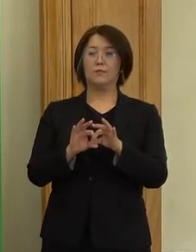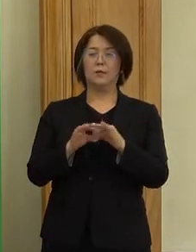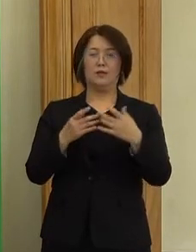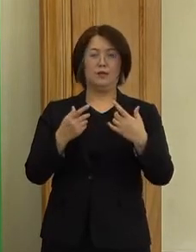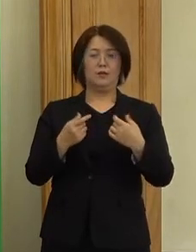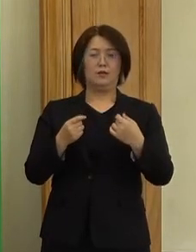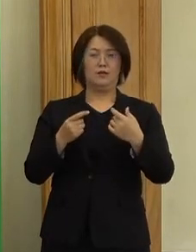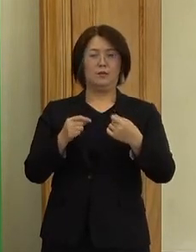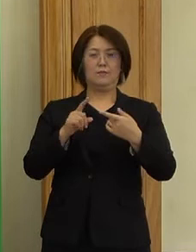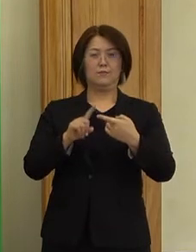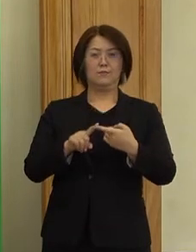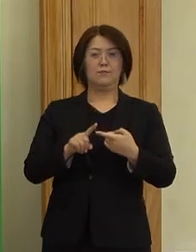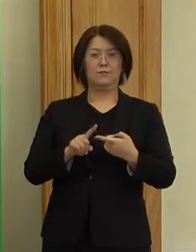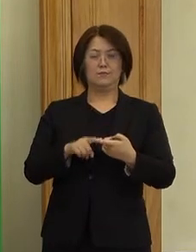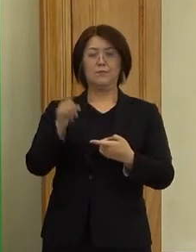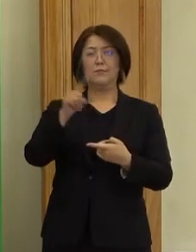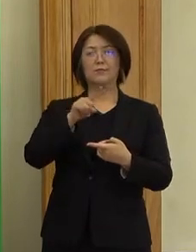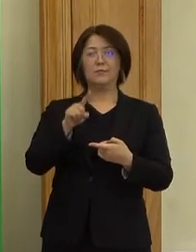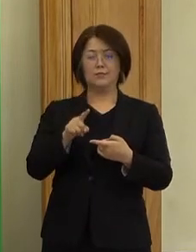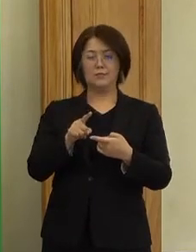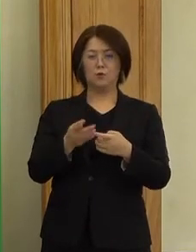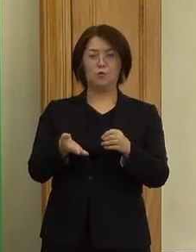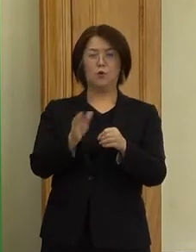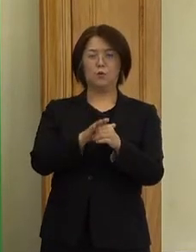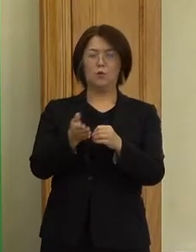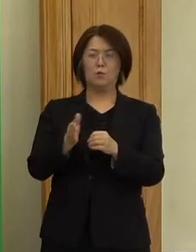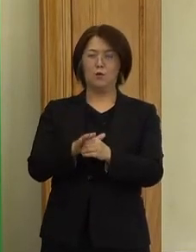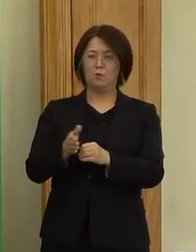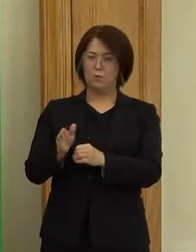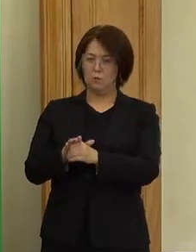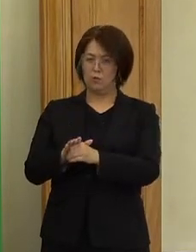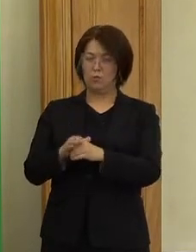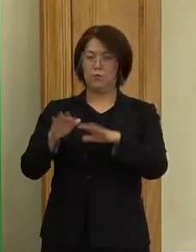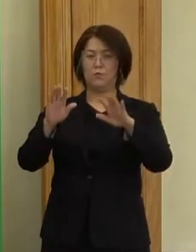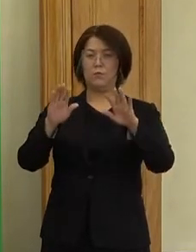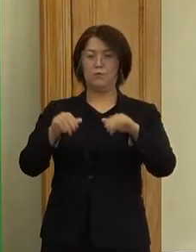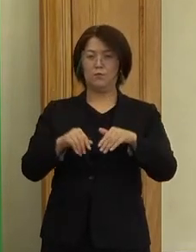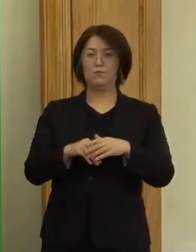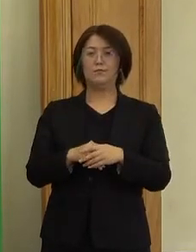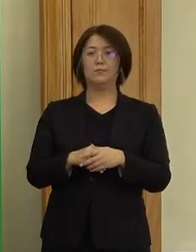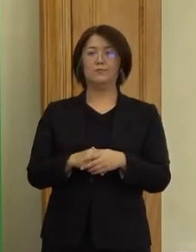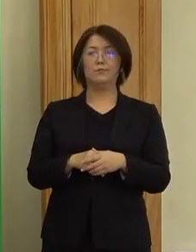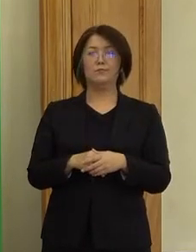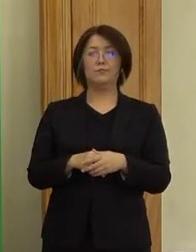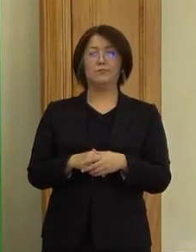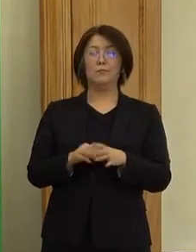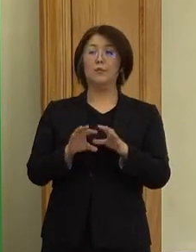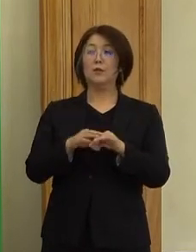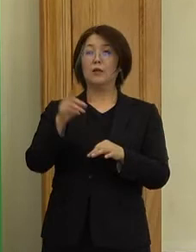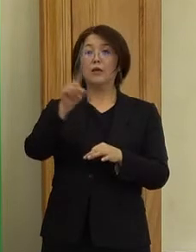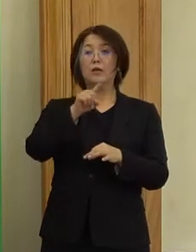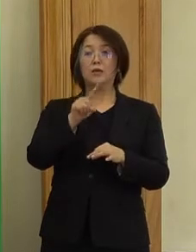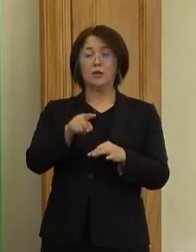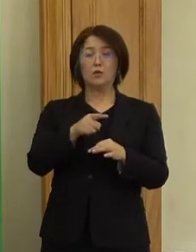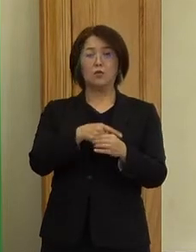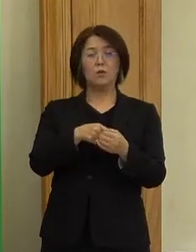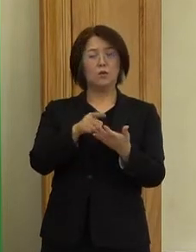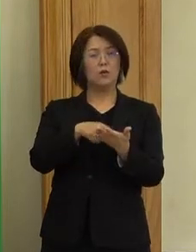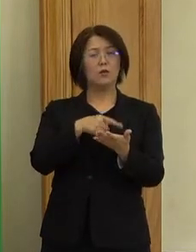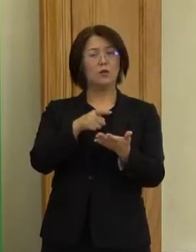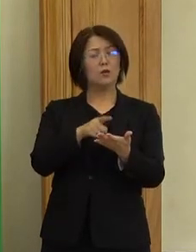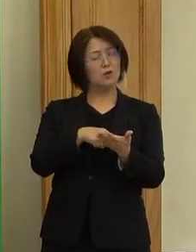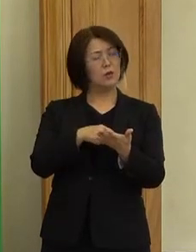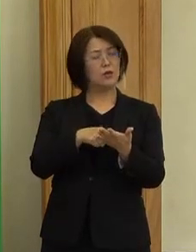時に人員の補強もしてきたところです。ですからあのマンパワー不足でこういうことが起き